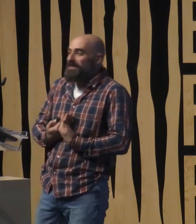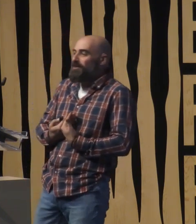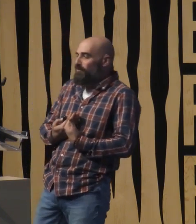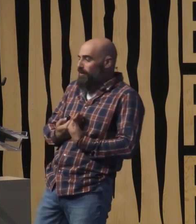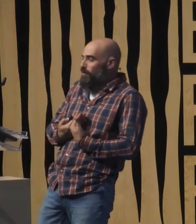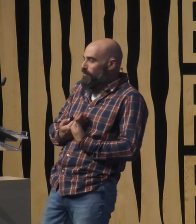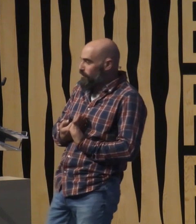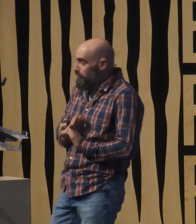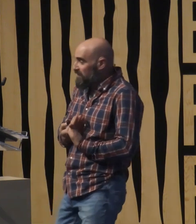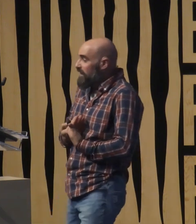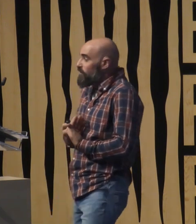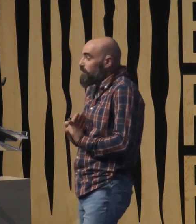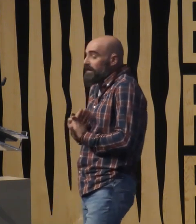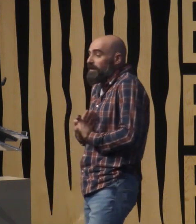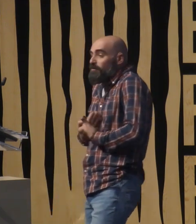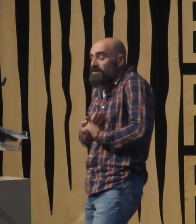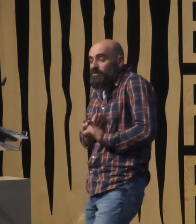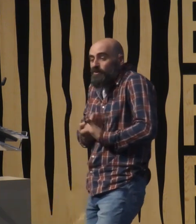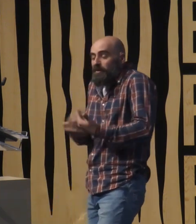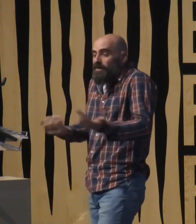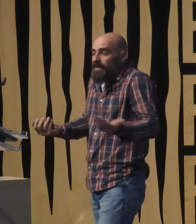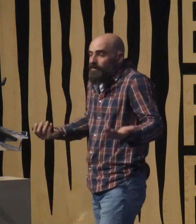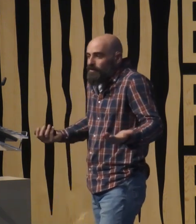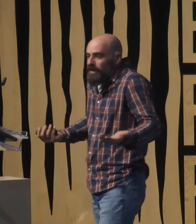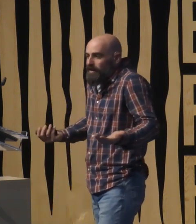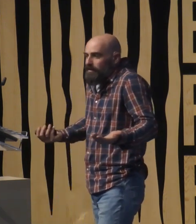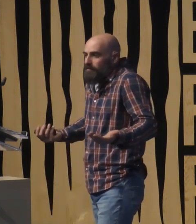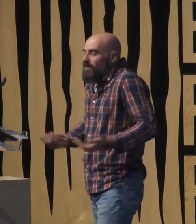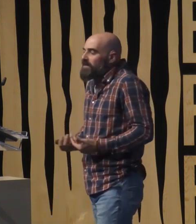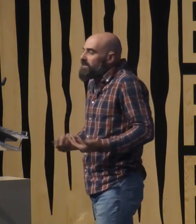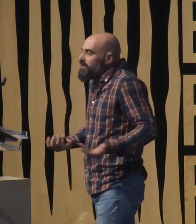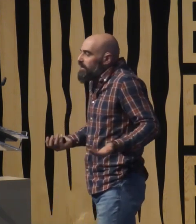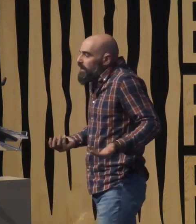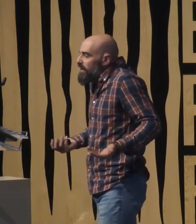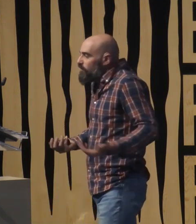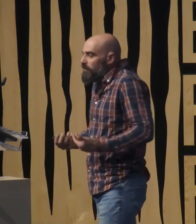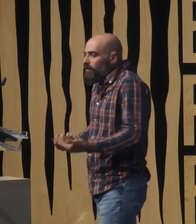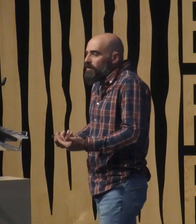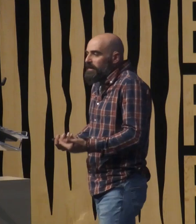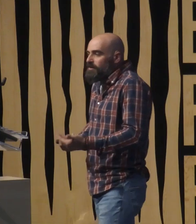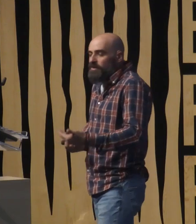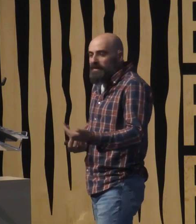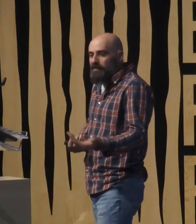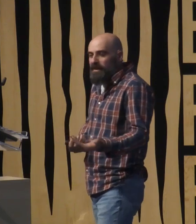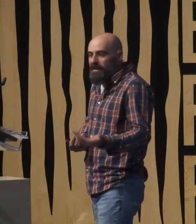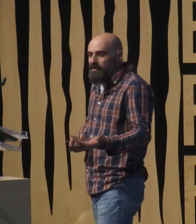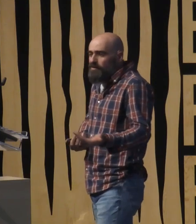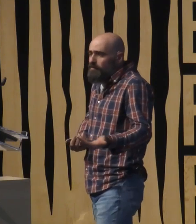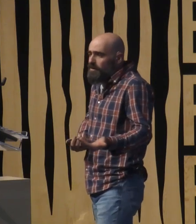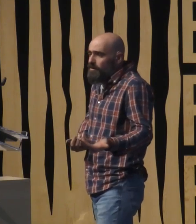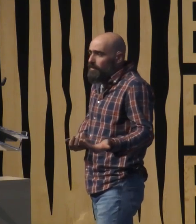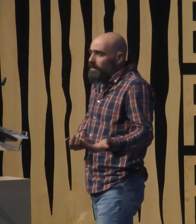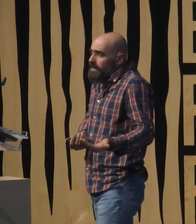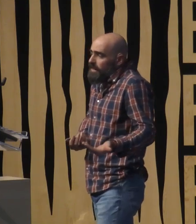vas a tener que sufrir su acoso. Claro, yo de repente, yo me siento seguro hablando que te ha ido el cole, pero ella se siente genial conmigo en la comida si soy capaz de ver el vídeo